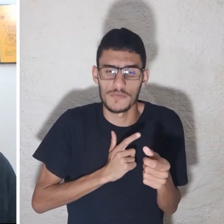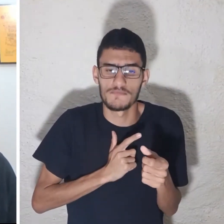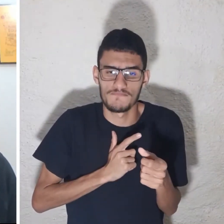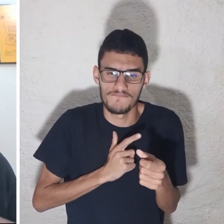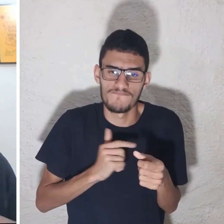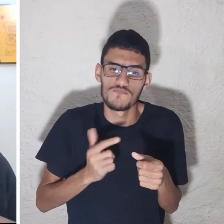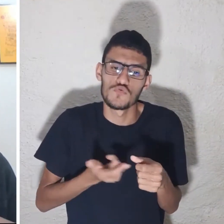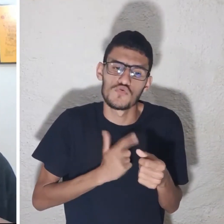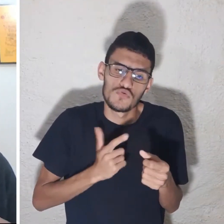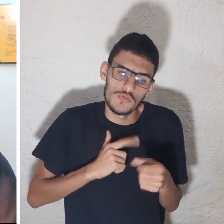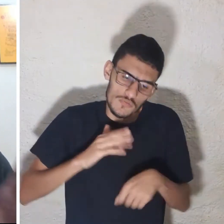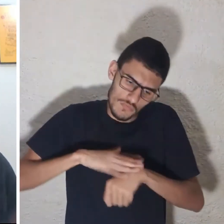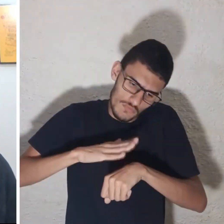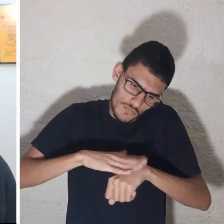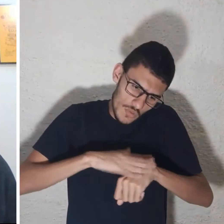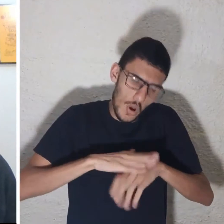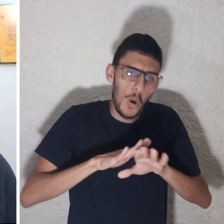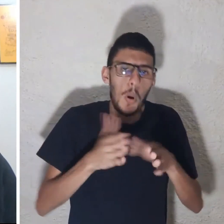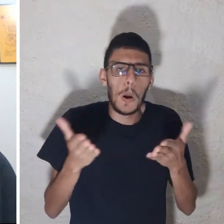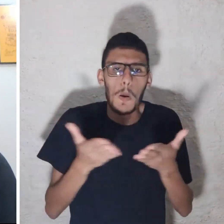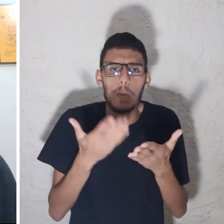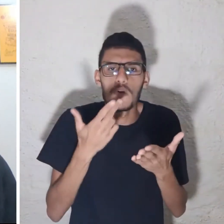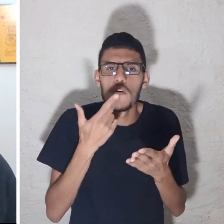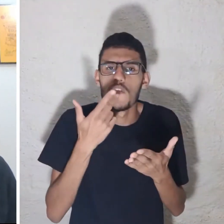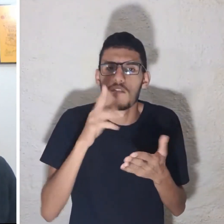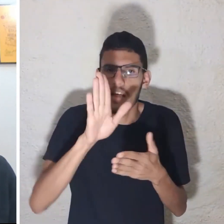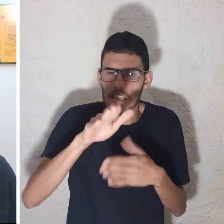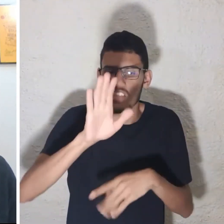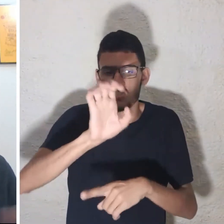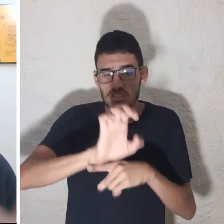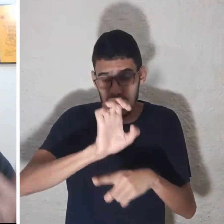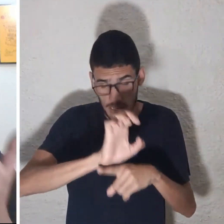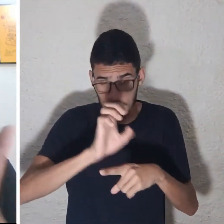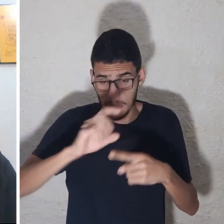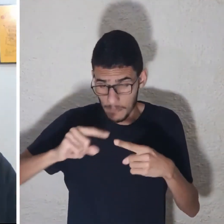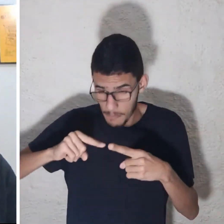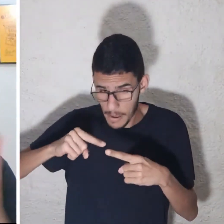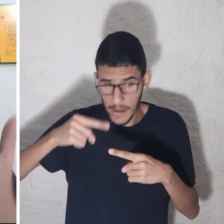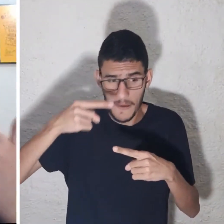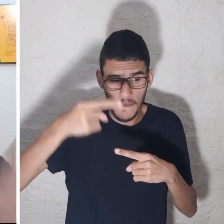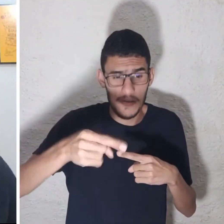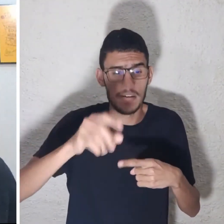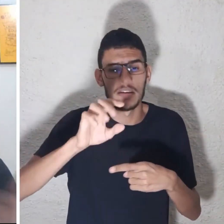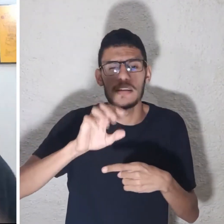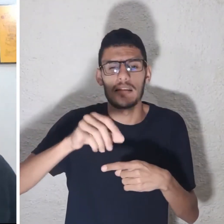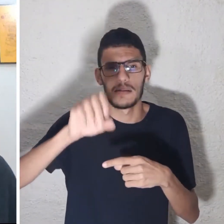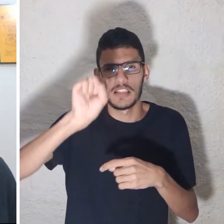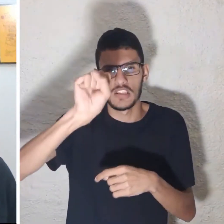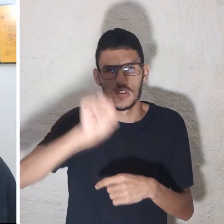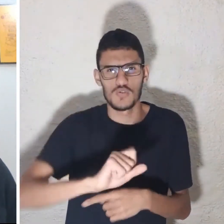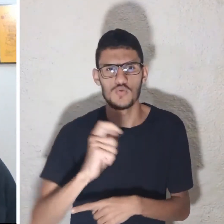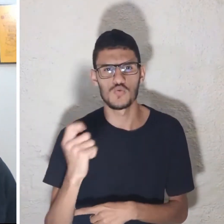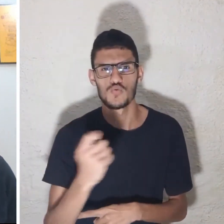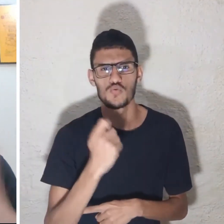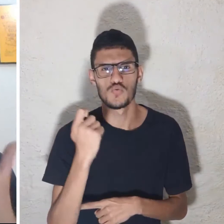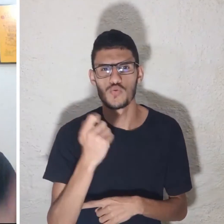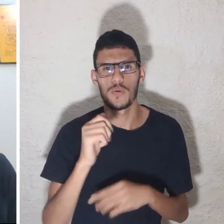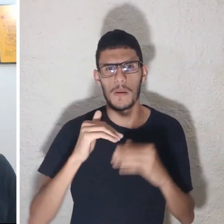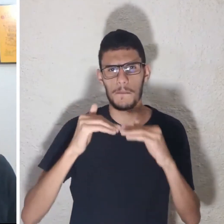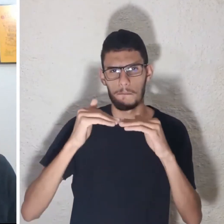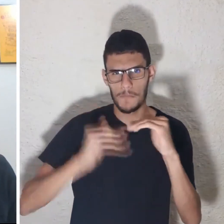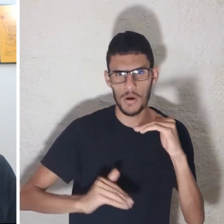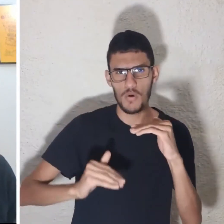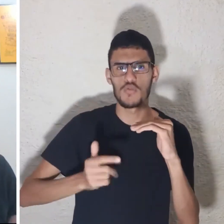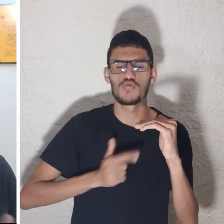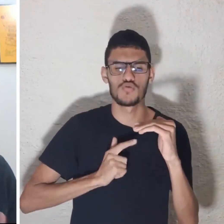né? E formado por províncias que hoje a gente chama de estados. Lá, abaixo do Rio Grande do Sul, ainda tinha mais